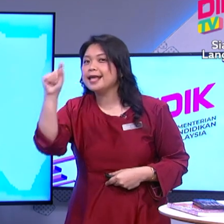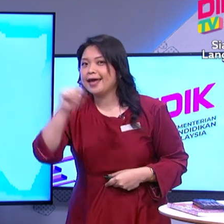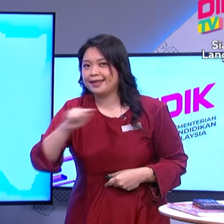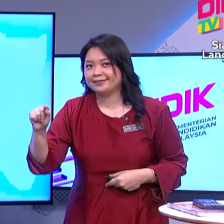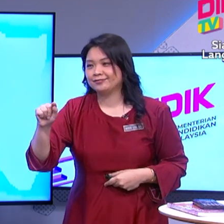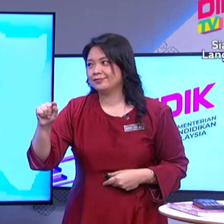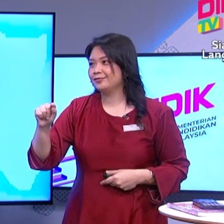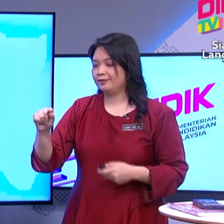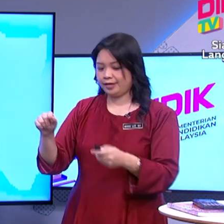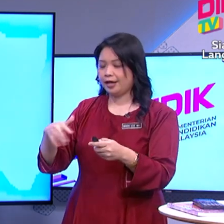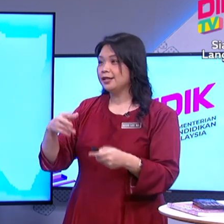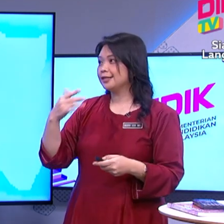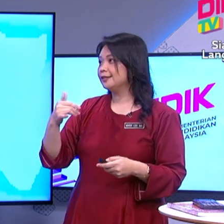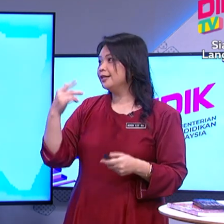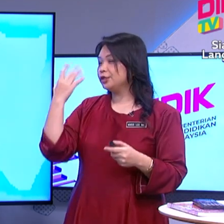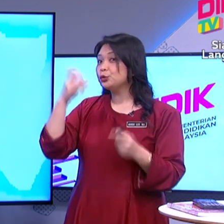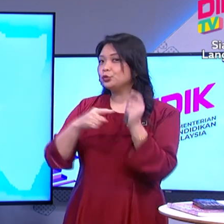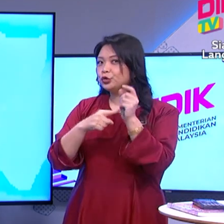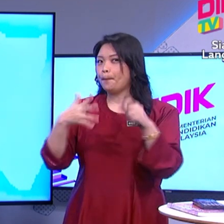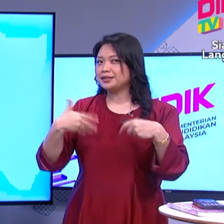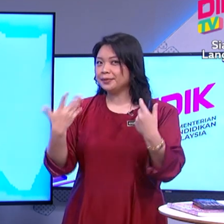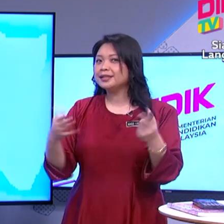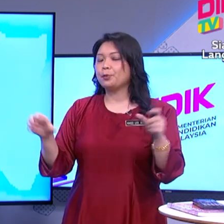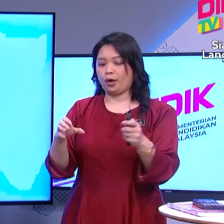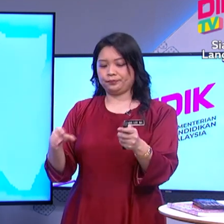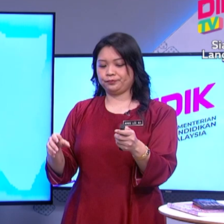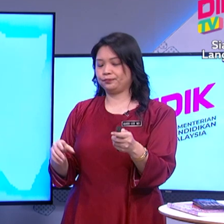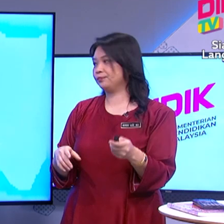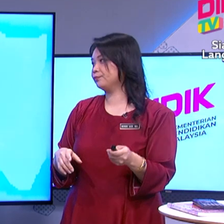Z oke kan ikut unjuk macam menit sebuah